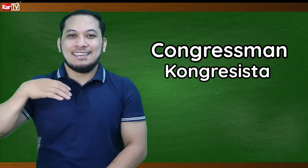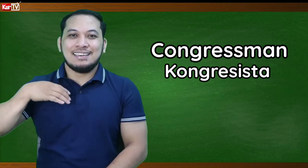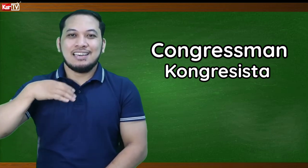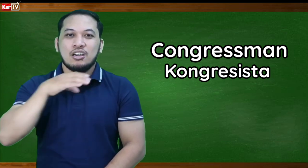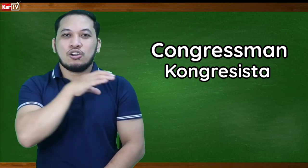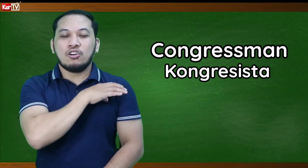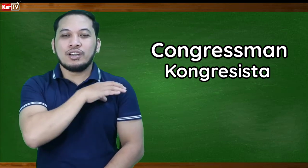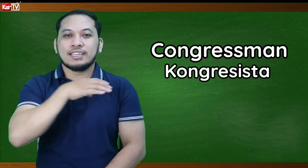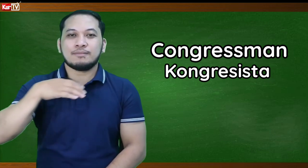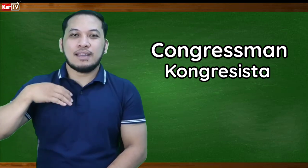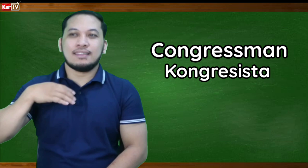Congressman.